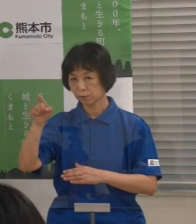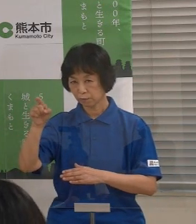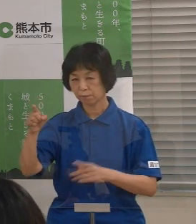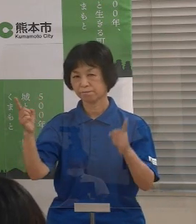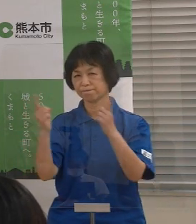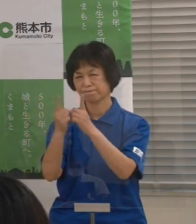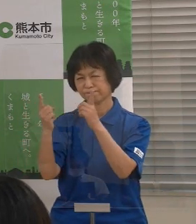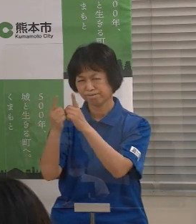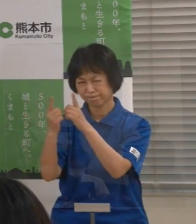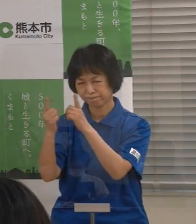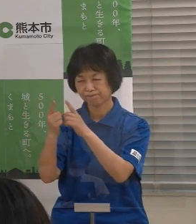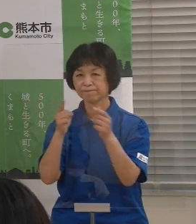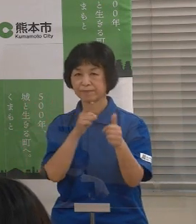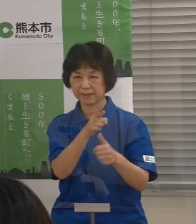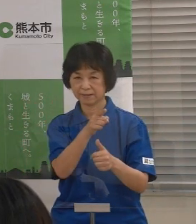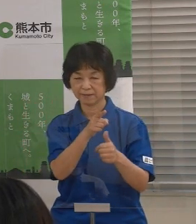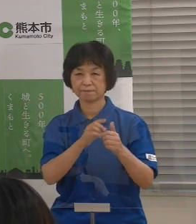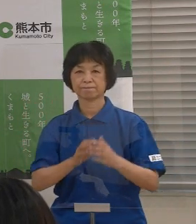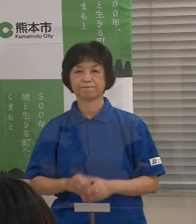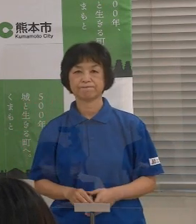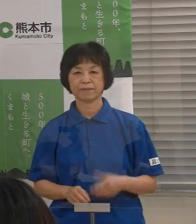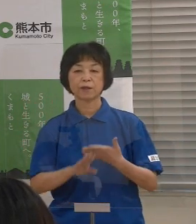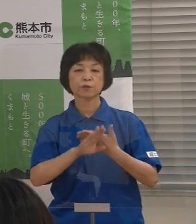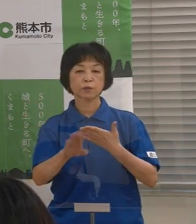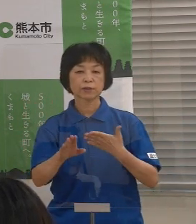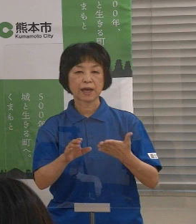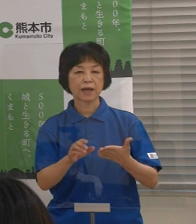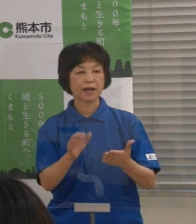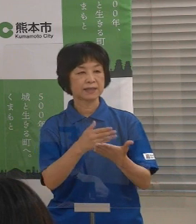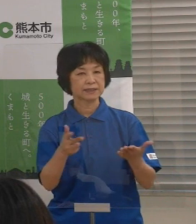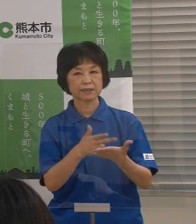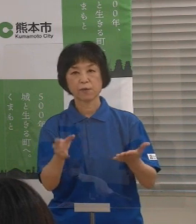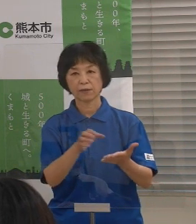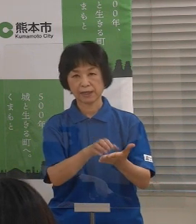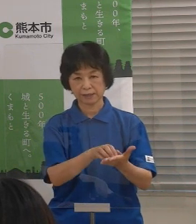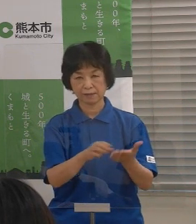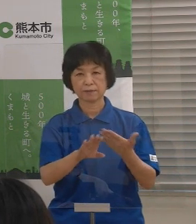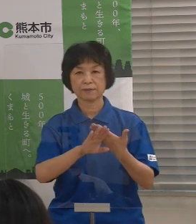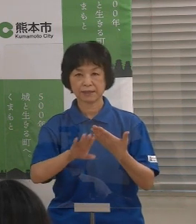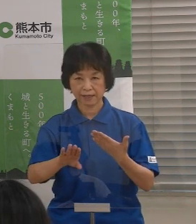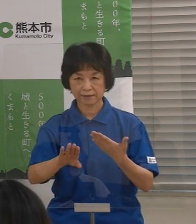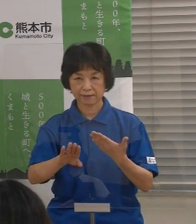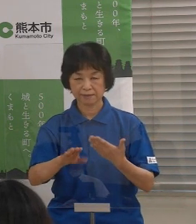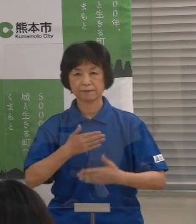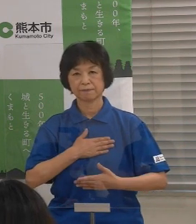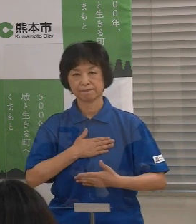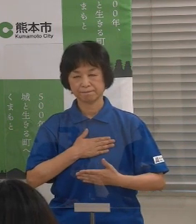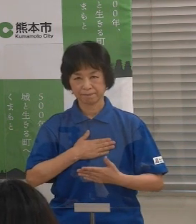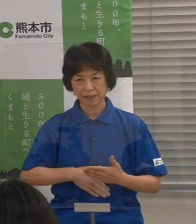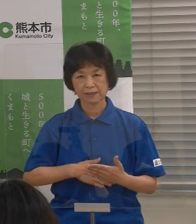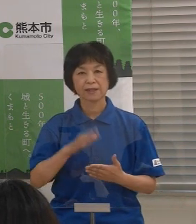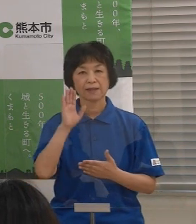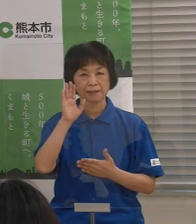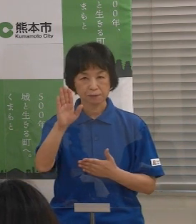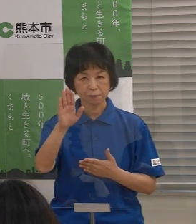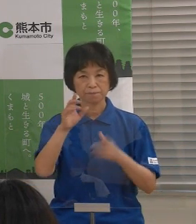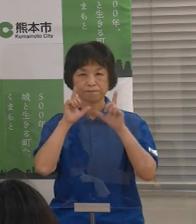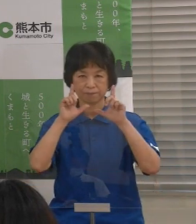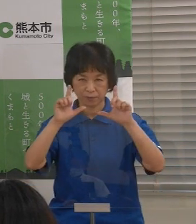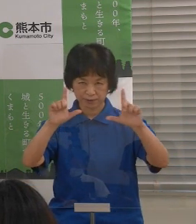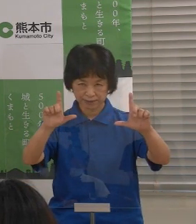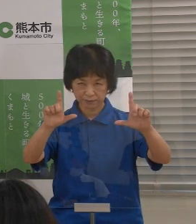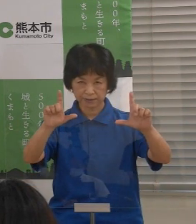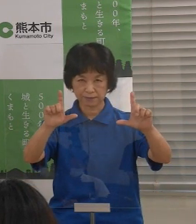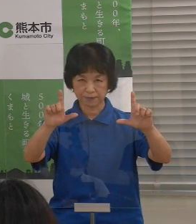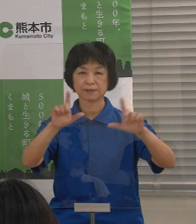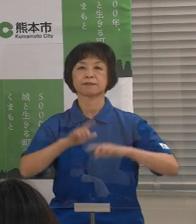。その他報道資料に掲載されている内容以外については分かり次第改めてお知らせをさせ